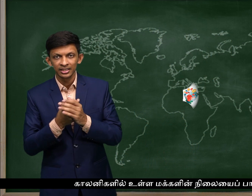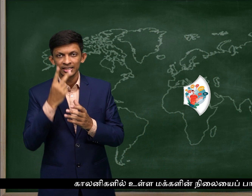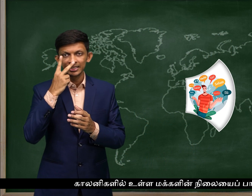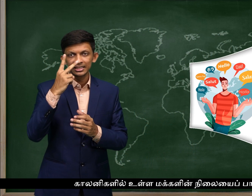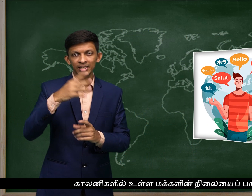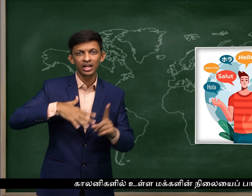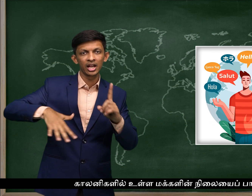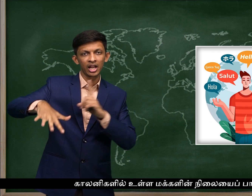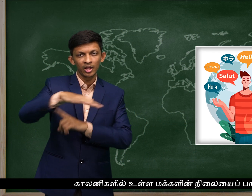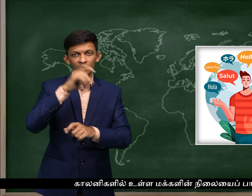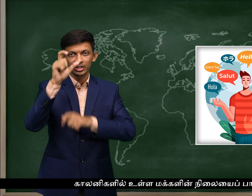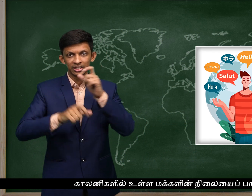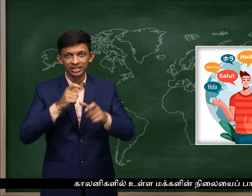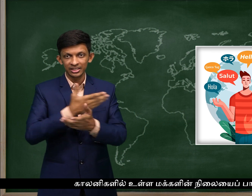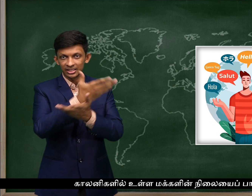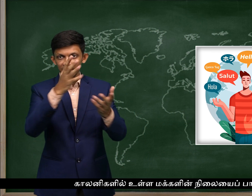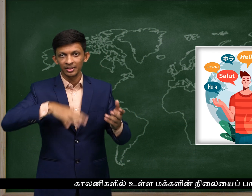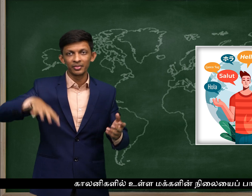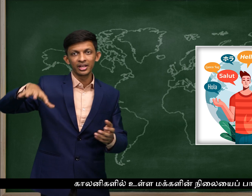காலனிகளில் உள்ள மக்களின் நிலையை பார்ப்போம்.